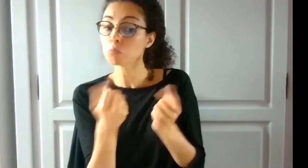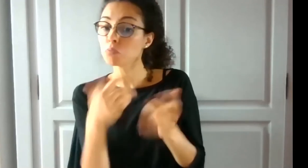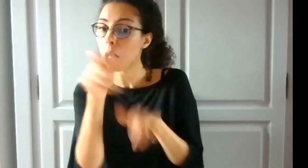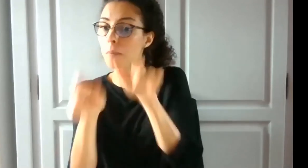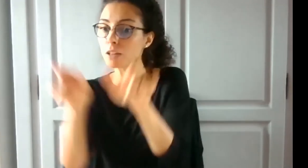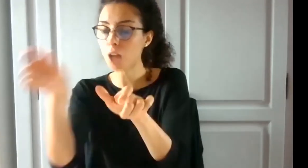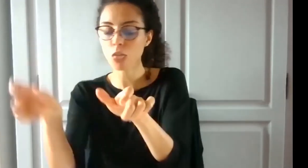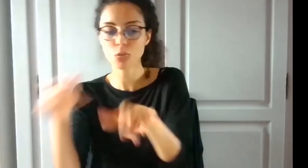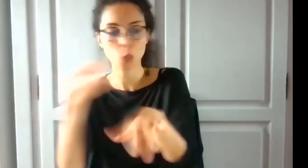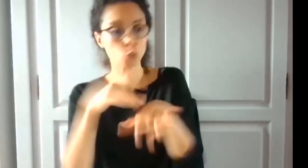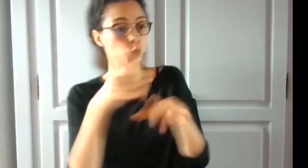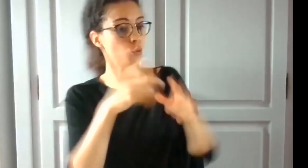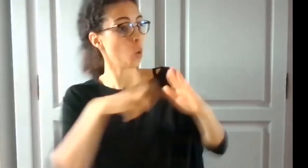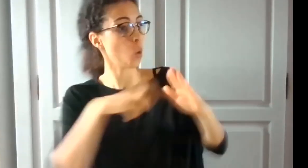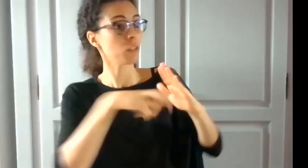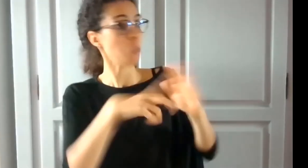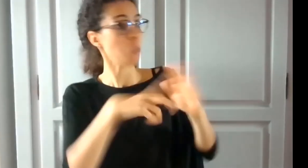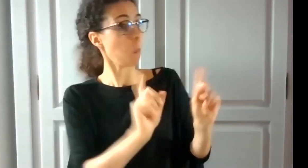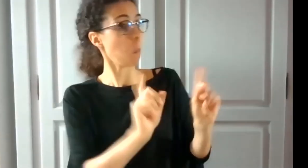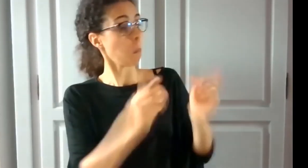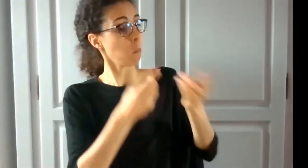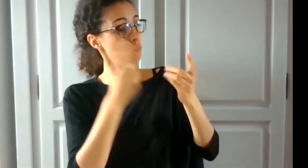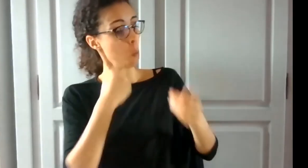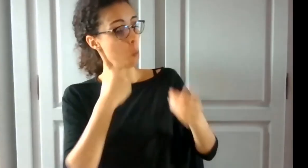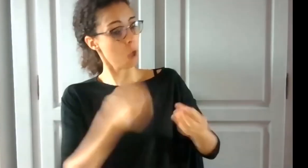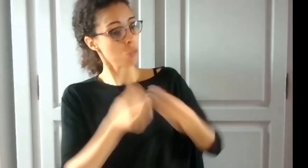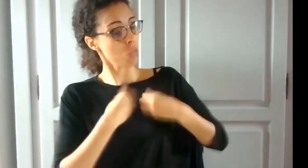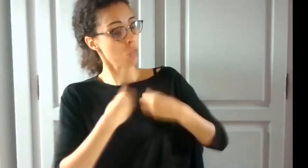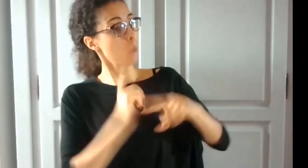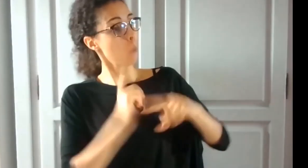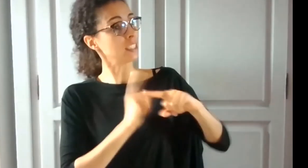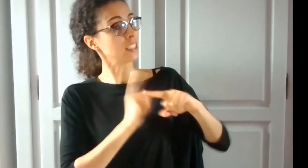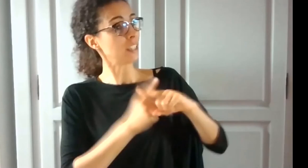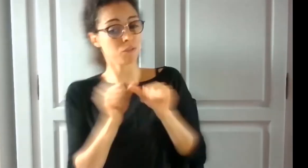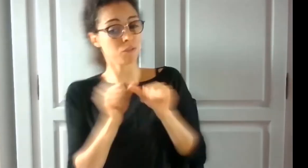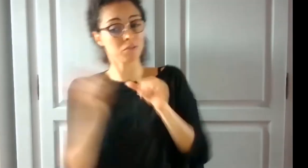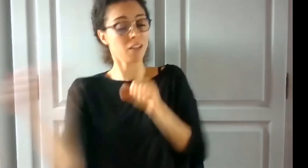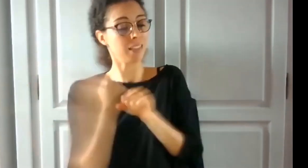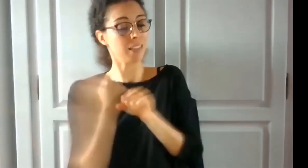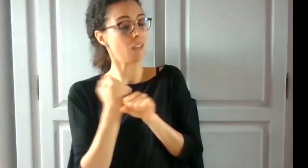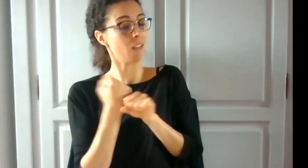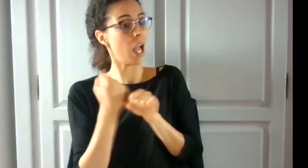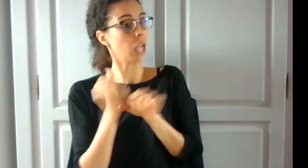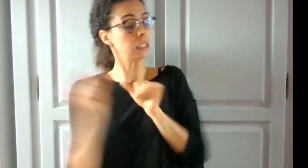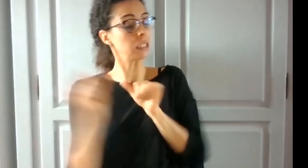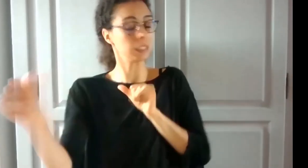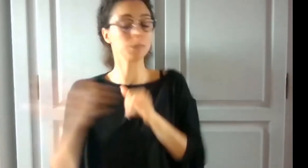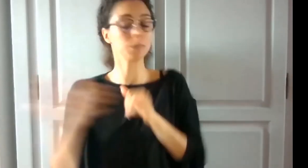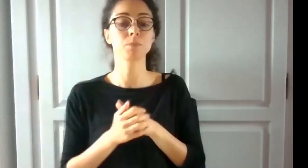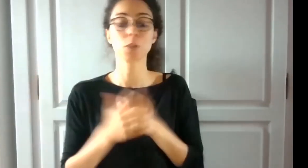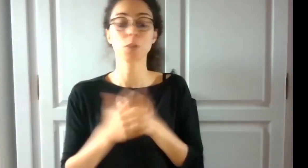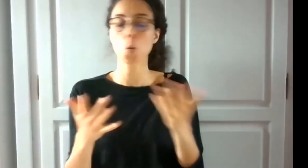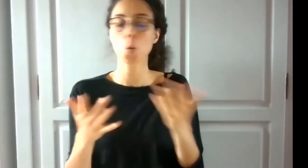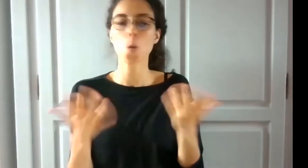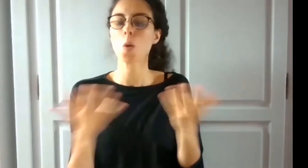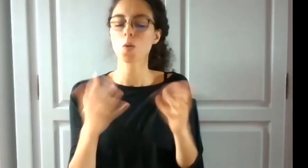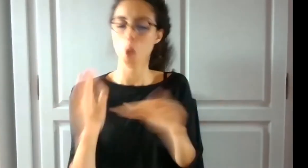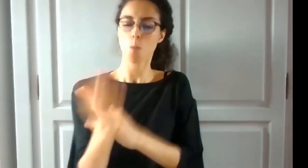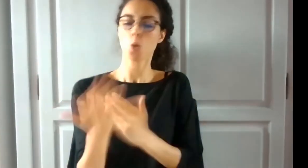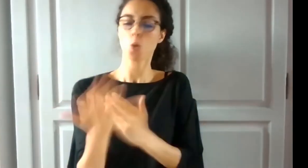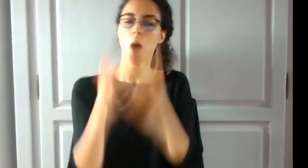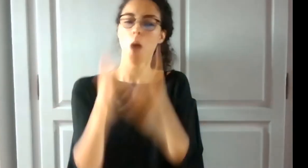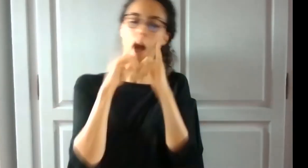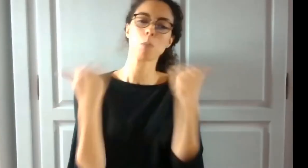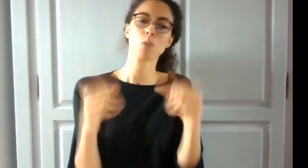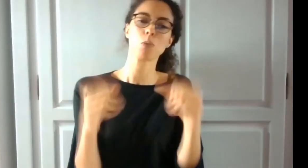vécu une expérience très positive de ce télétravail qui était imposé. Donc, ça montre bien que, en fait,